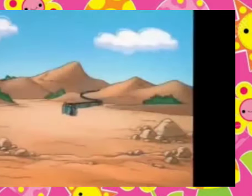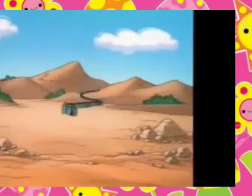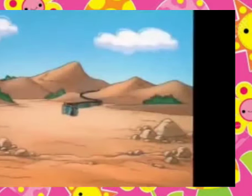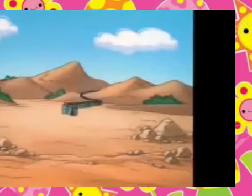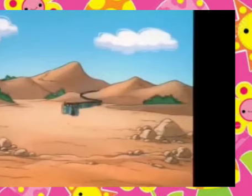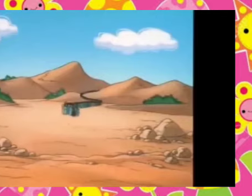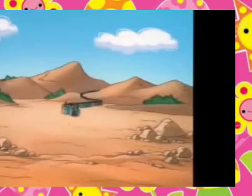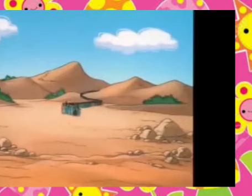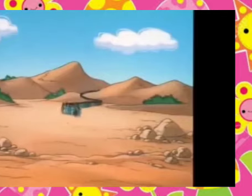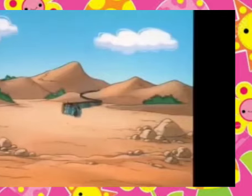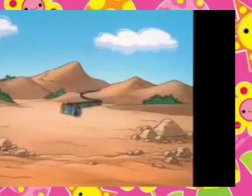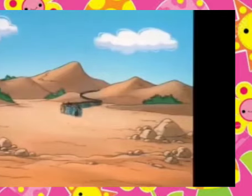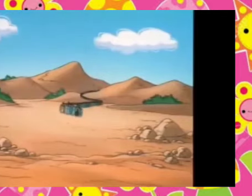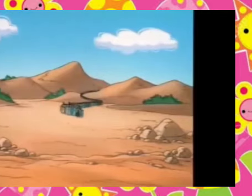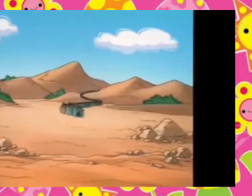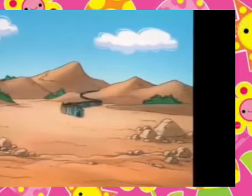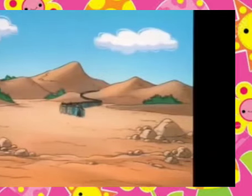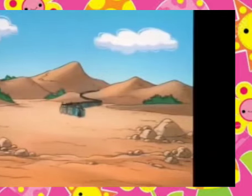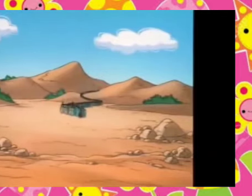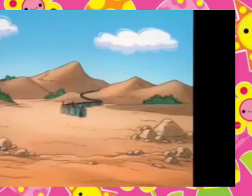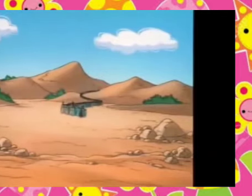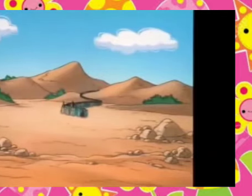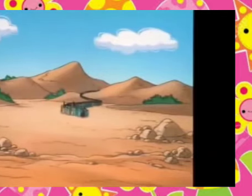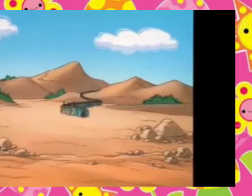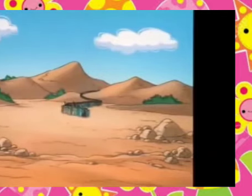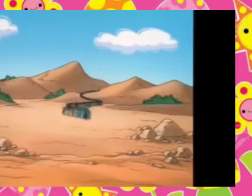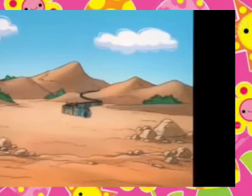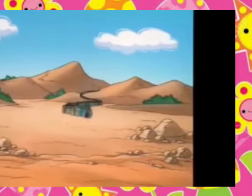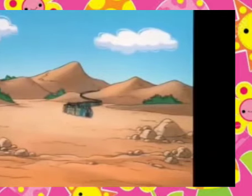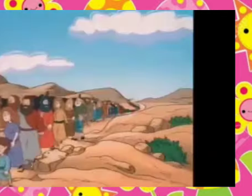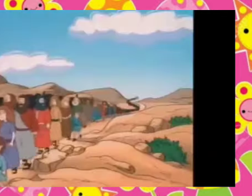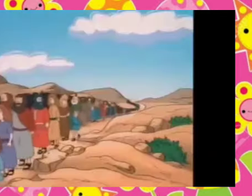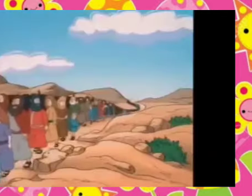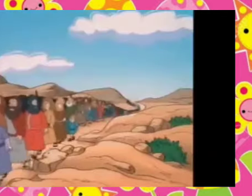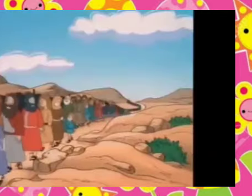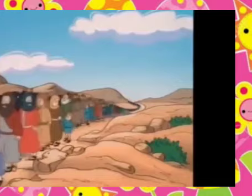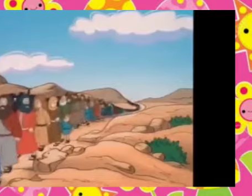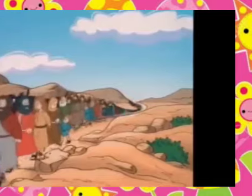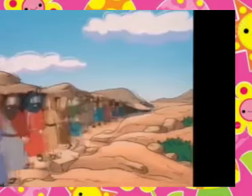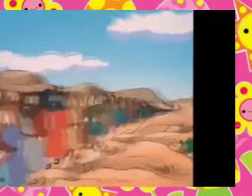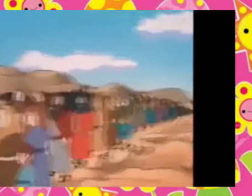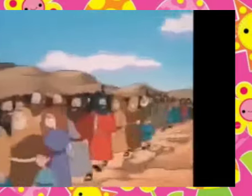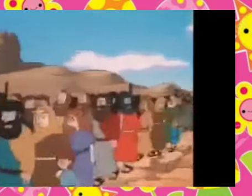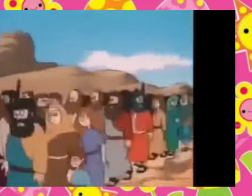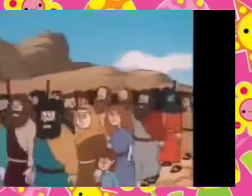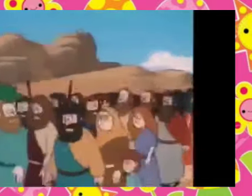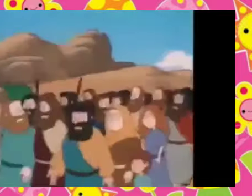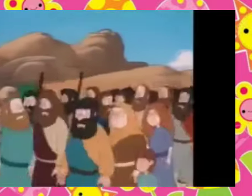Tal como ocurrió aquella vez en Galilea, cuando se dirigió a una muchedumbre de más de 5.000 personas. Era un día maravilloso.